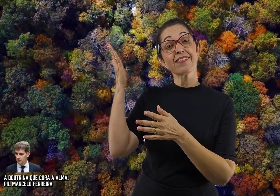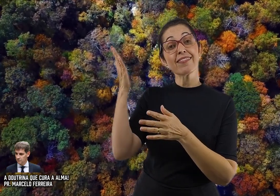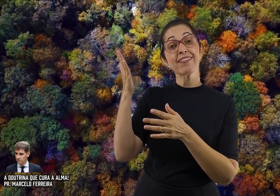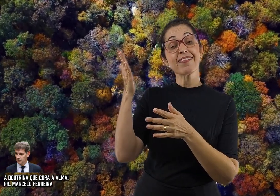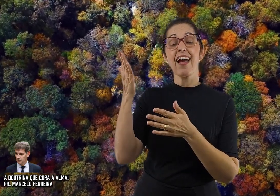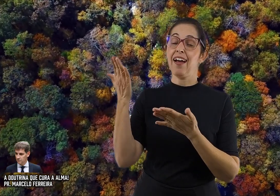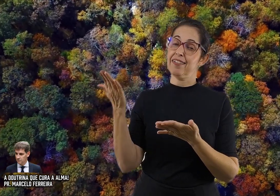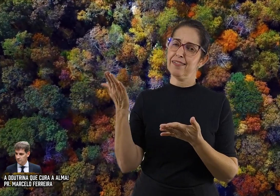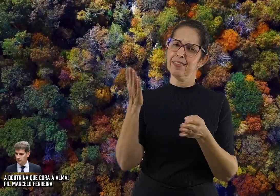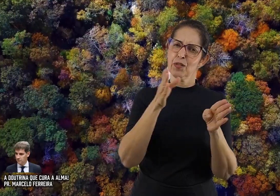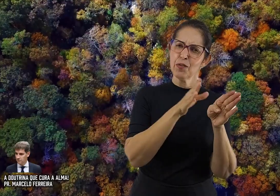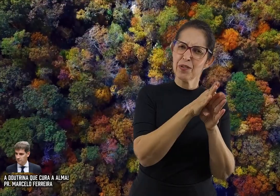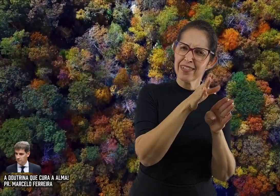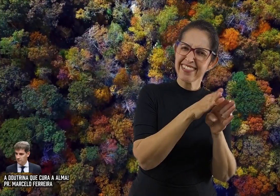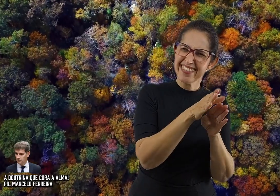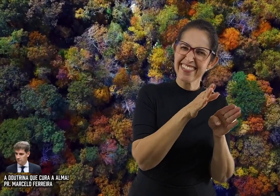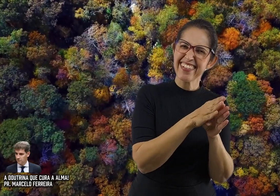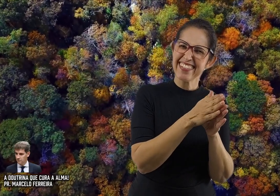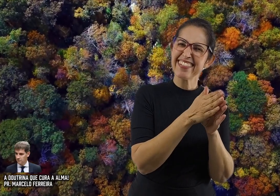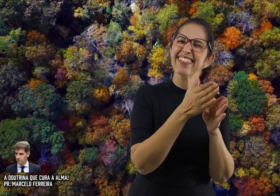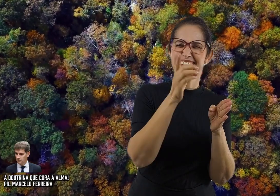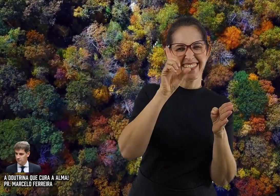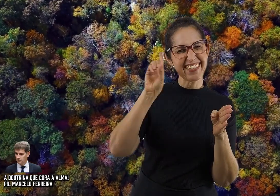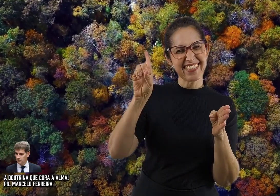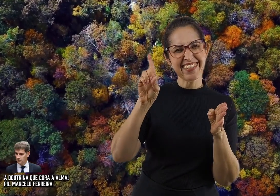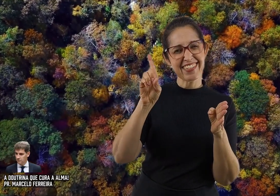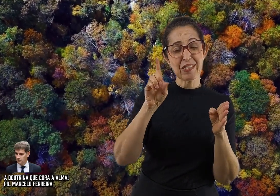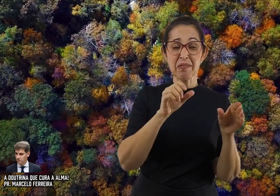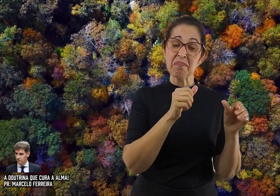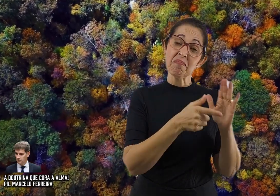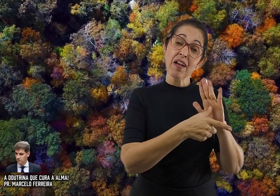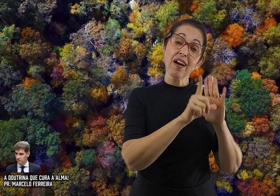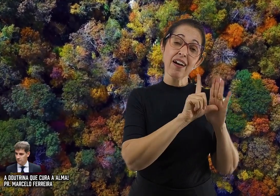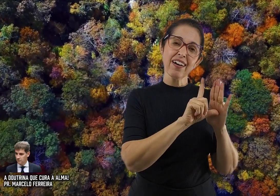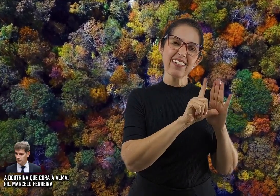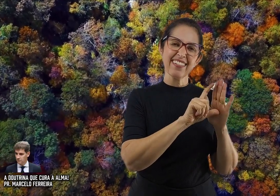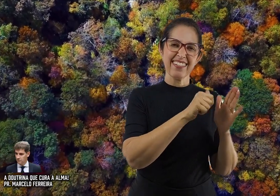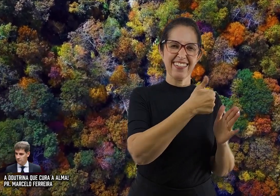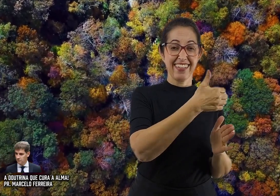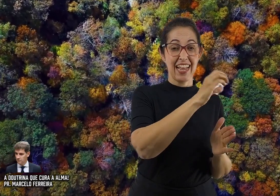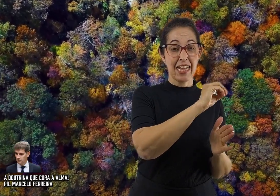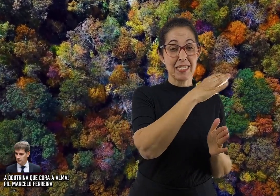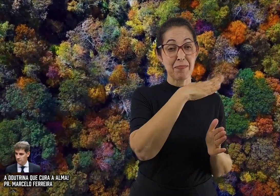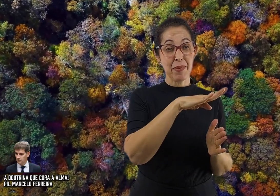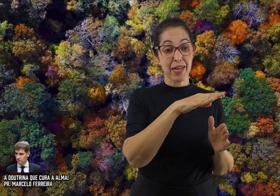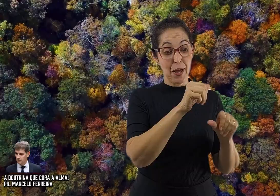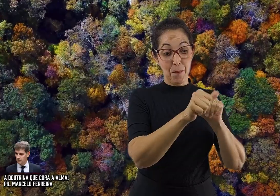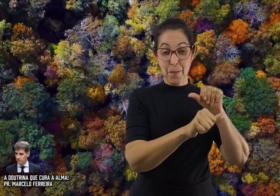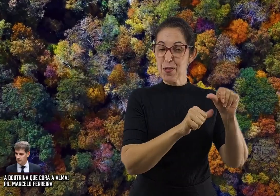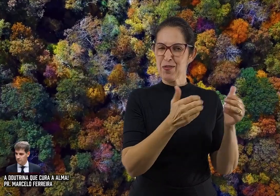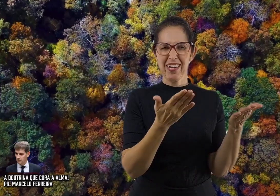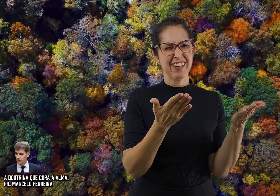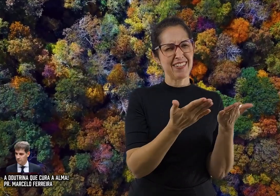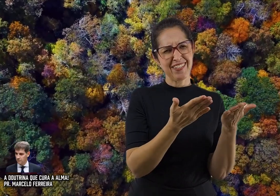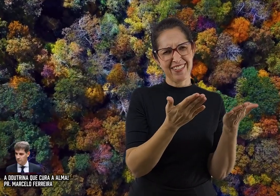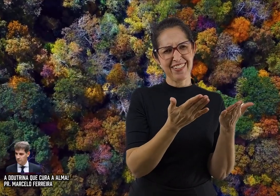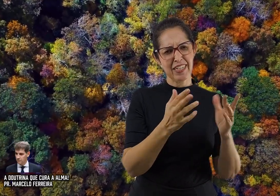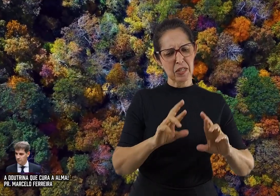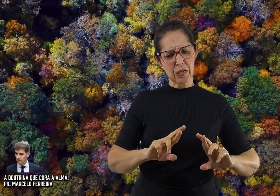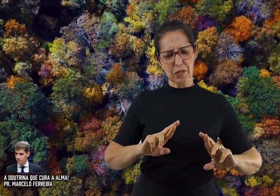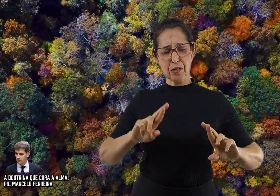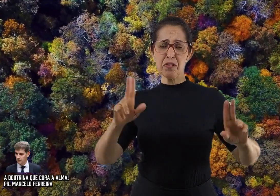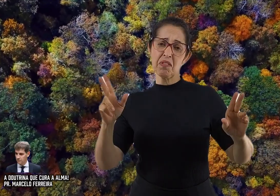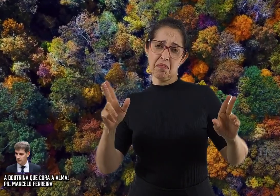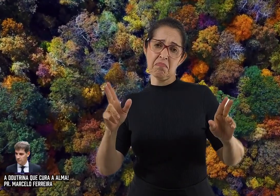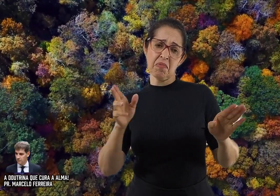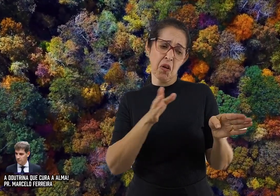É uma orientação. Antes era 10h30. Agora mudou. Qual é a diferença? É que uma orientação do Senhor pode ser